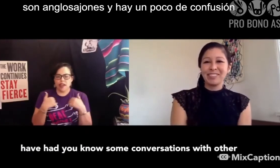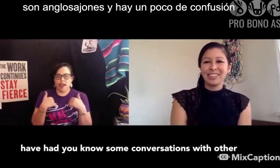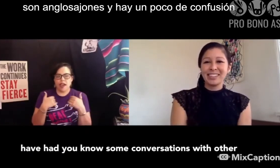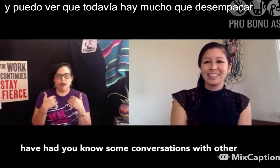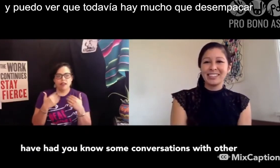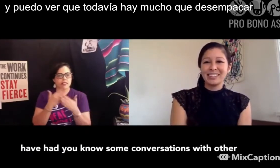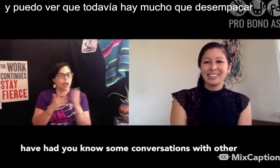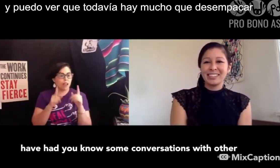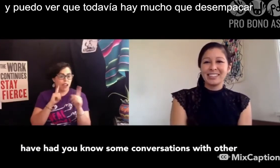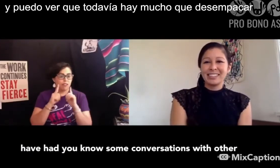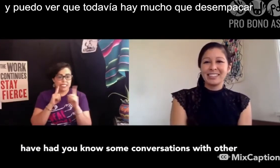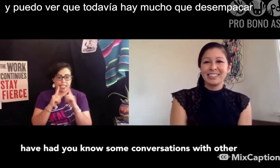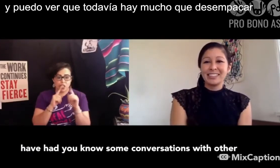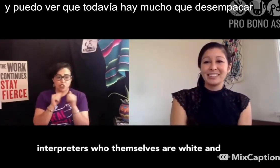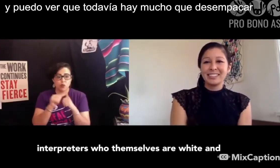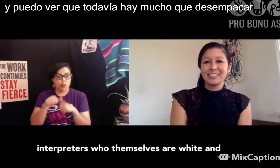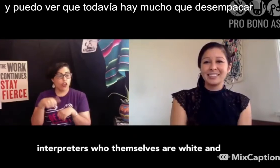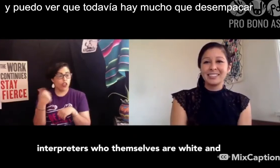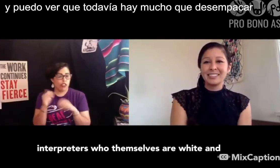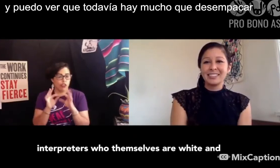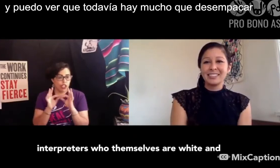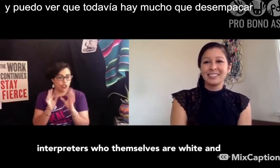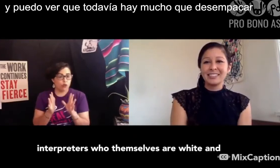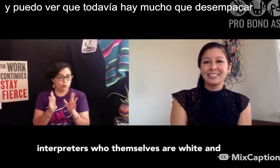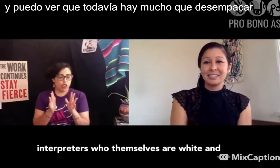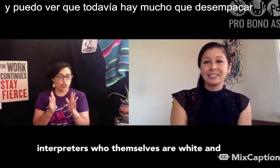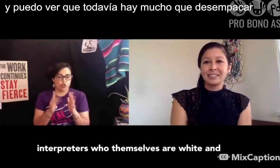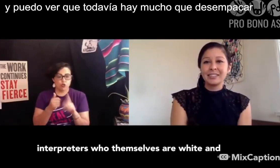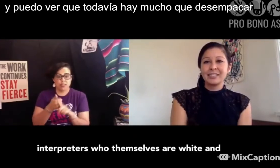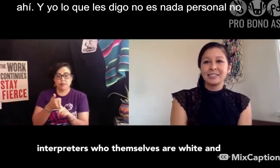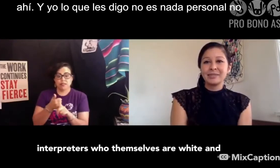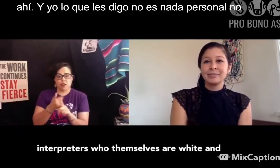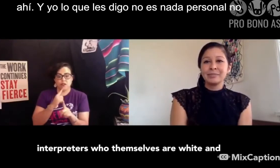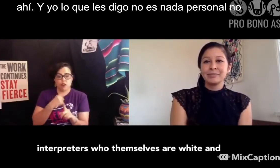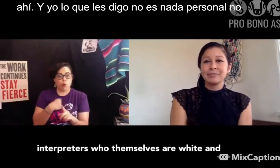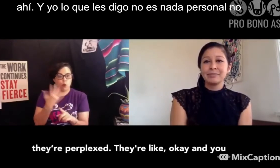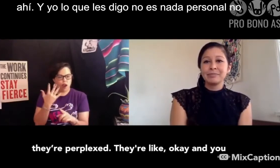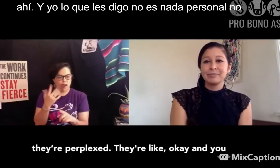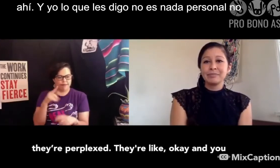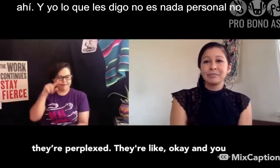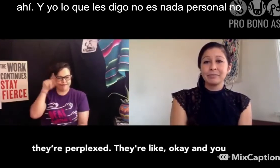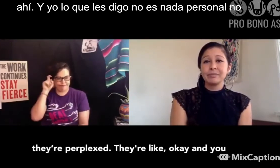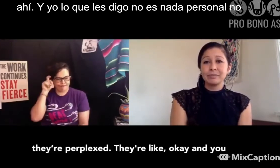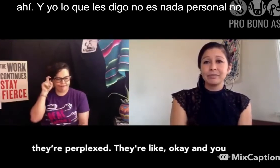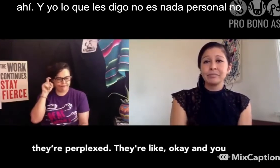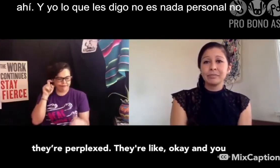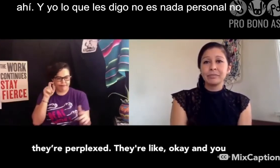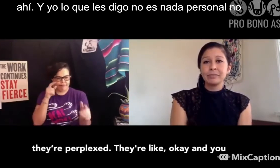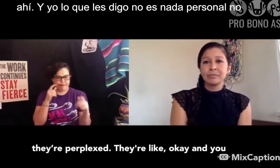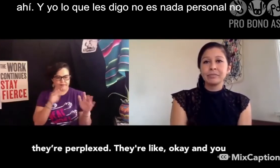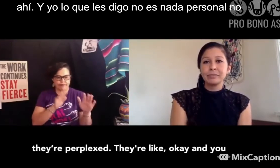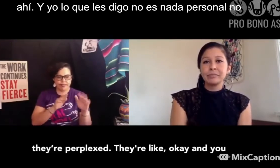poco de confusión y puedo ver que todavía hay mucho que desempacar allí. Y yo lo que les